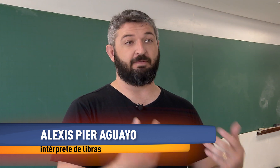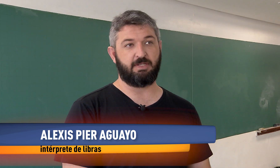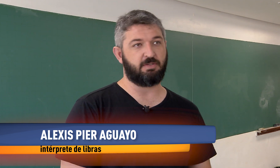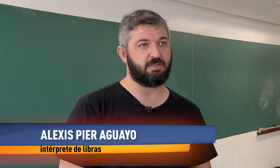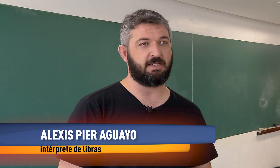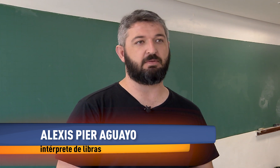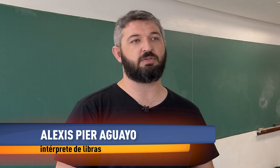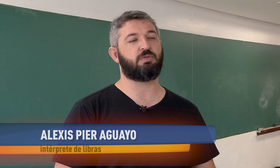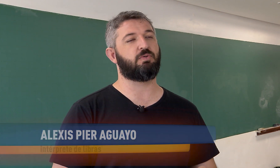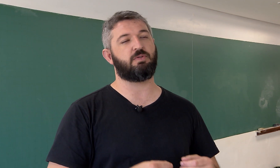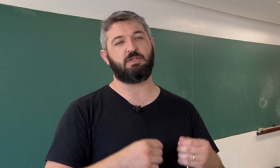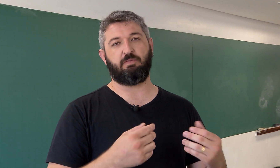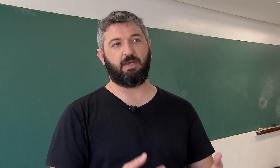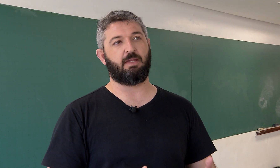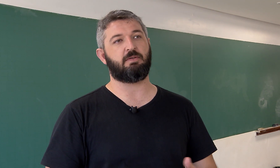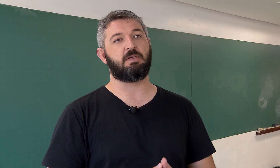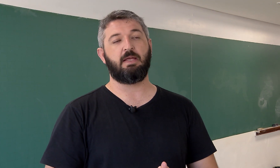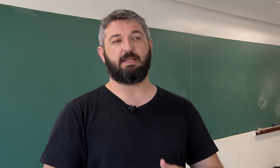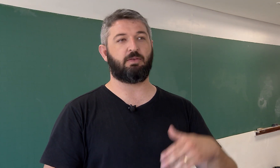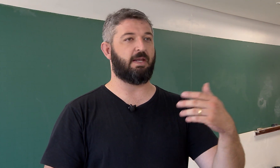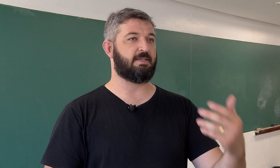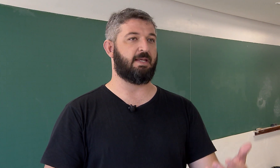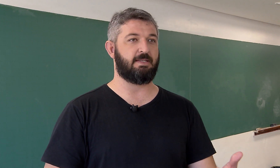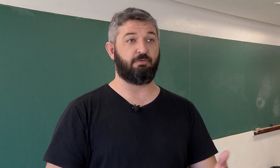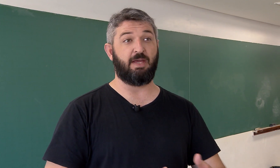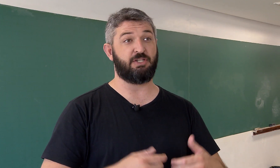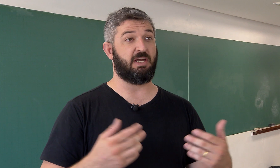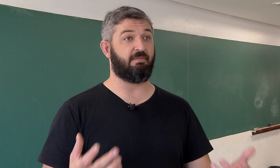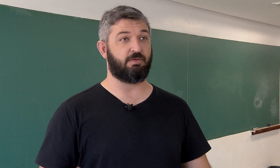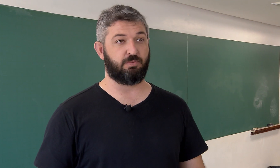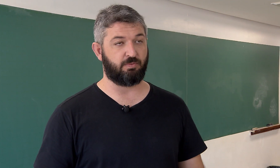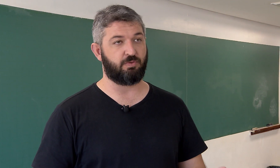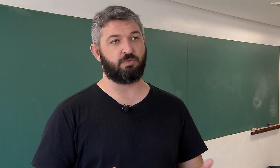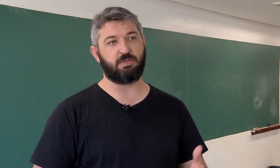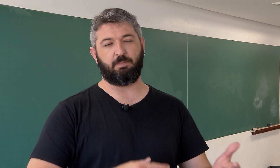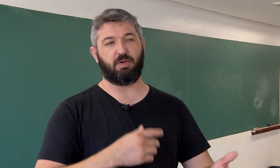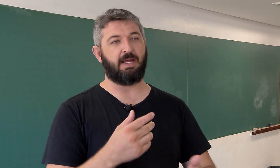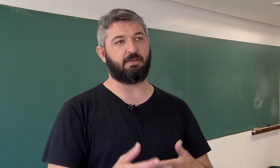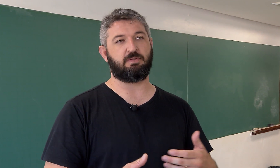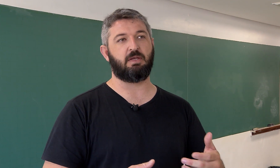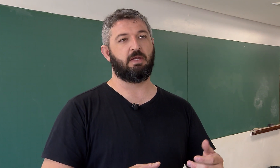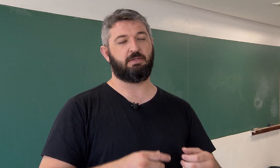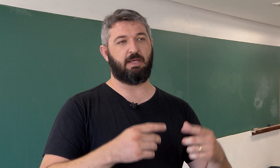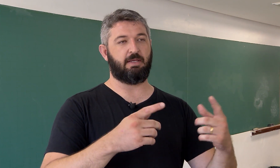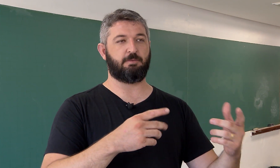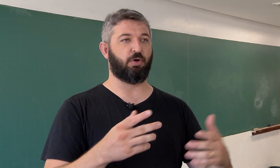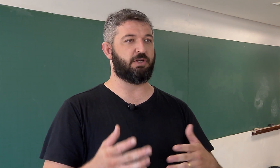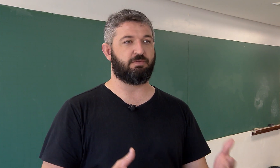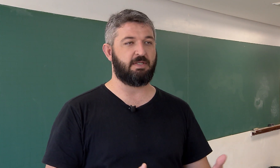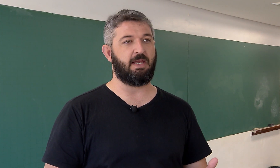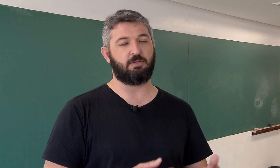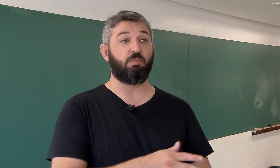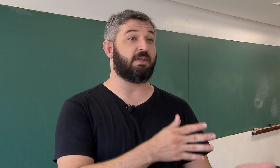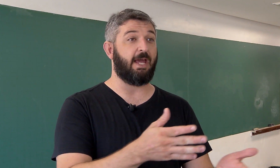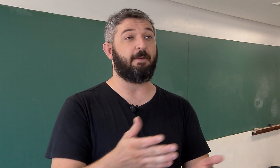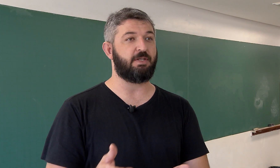de associação de surdos, de eventos. Na adolescência eu viajava junto com os surdos, campeonatos esportivos deles, como intérprete